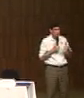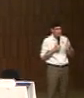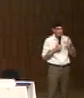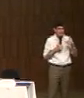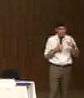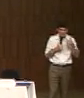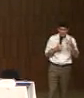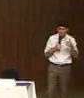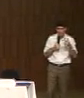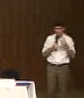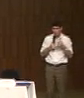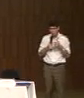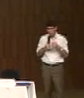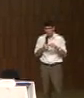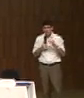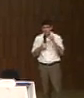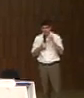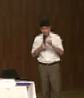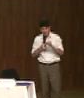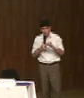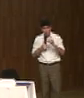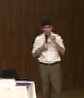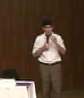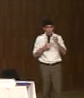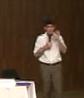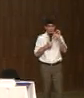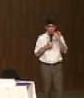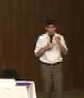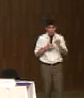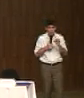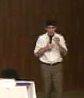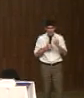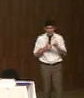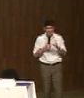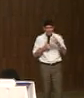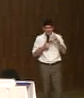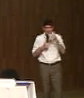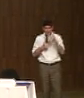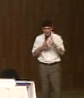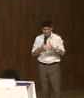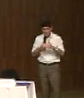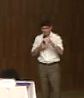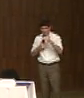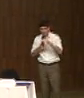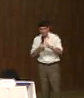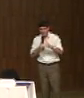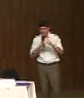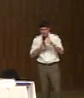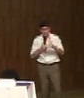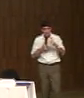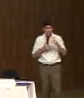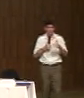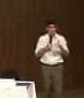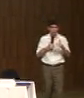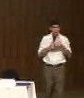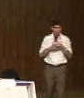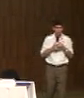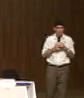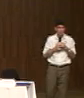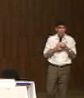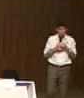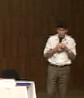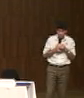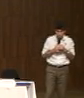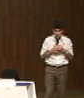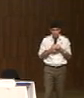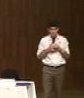atendimento à comunidade de mais de 30 mil alunos. Entretanto, o momento agora é de consolidar, é de garantir, de estabilizar aquilo que a gente conquistou.